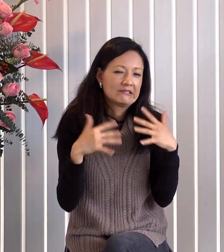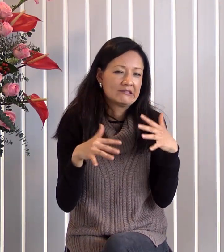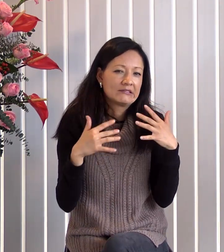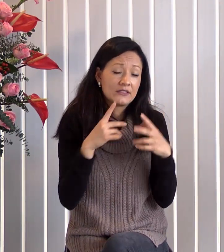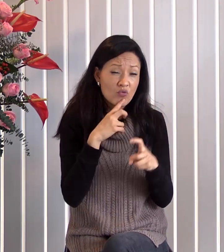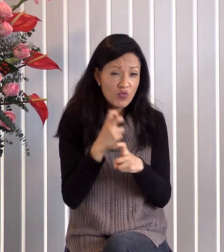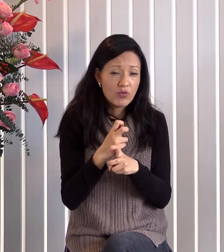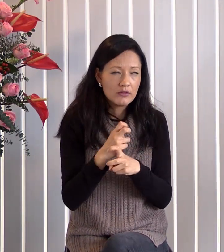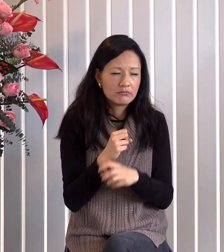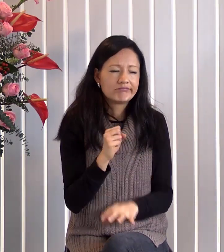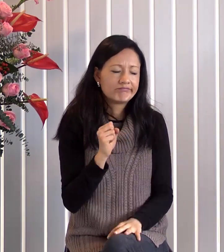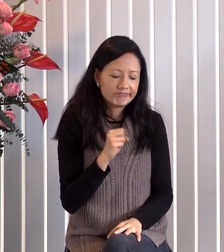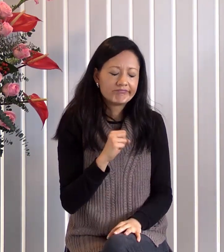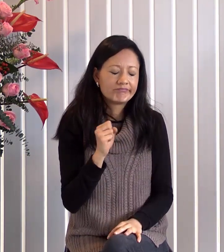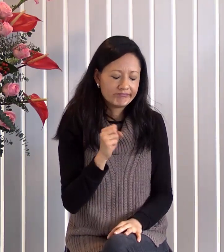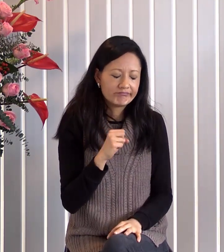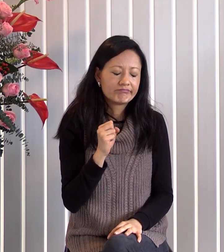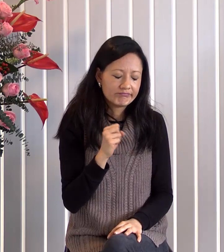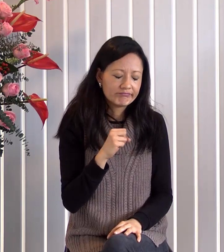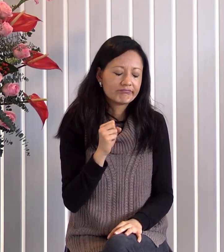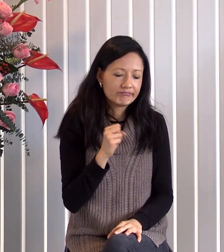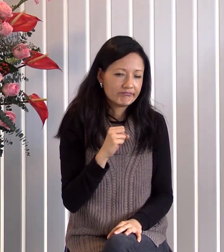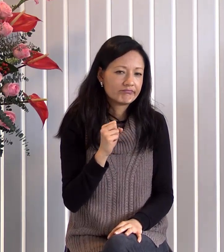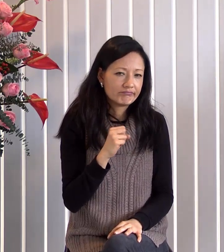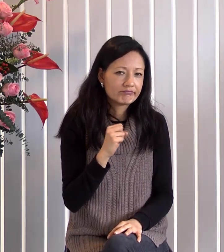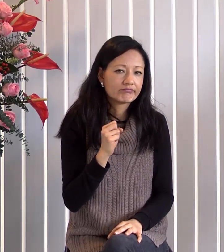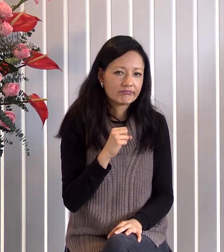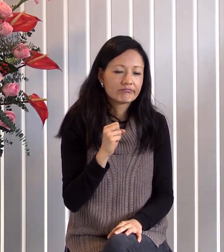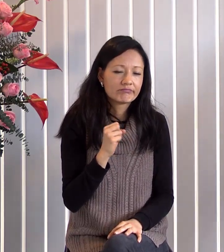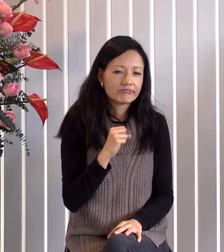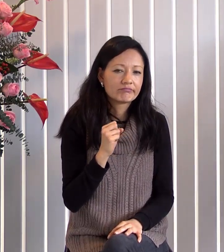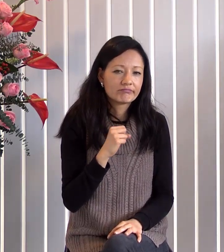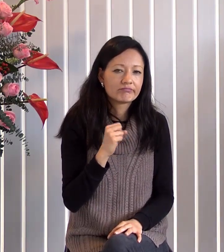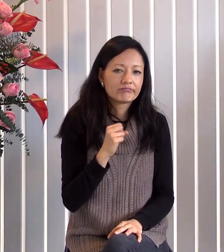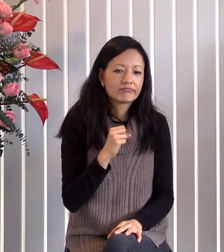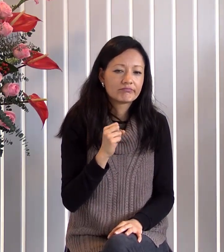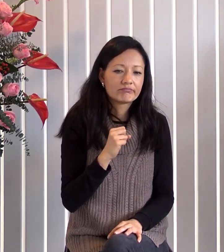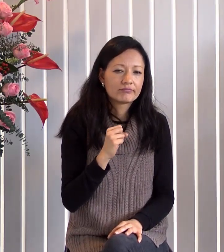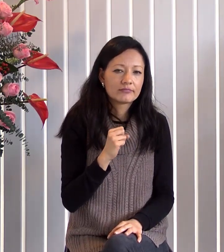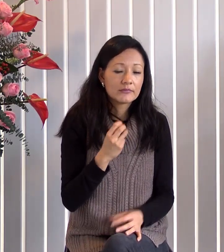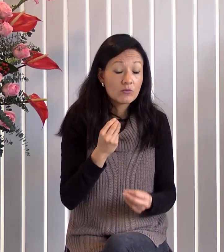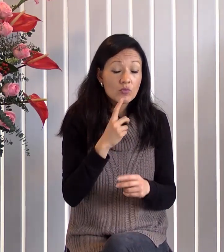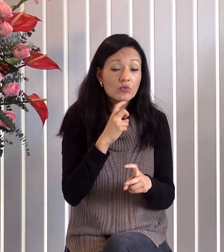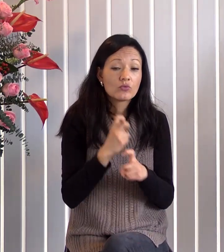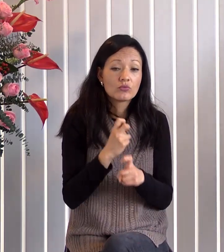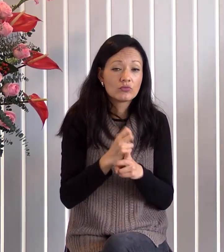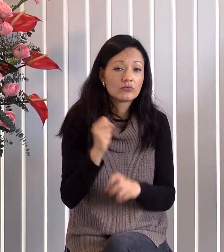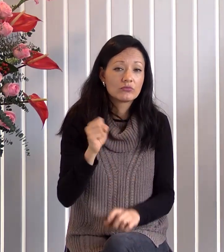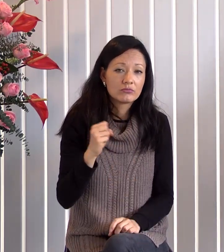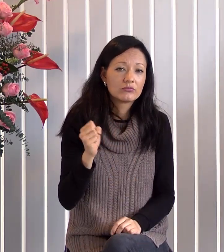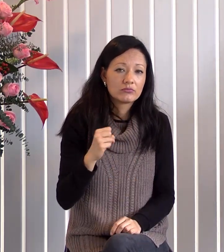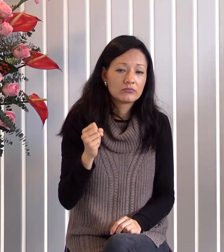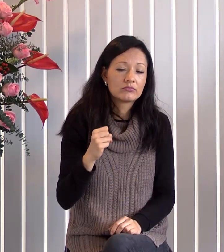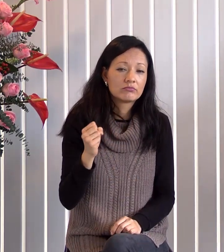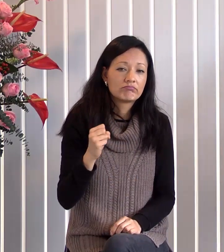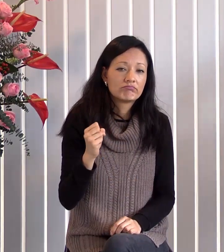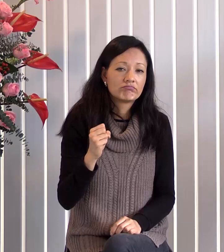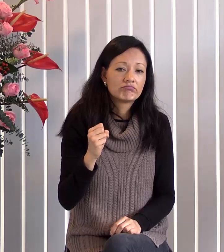¿Ha sido duro? Claro que ha sido duro. Claro que ha sido duro.